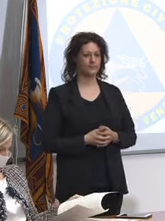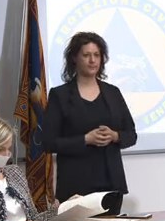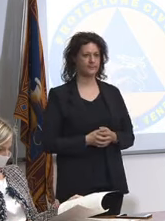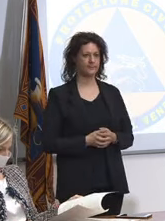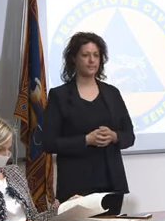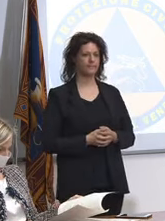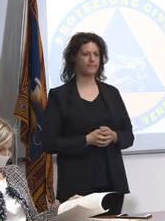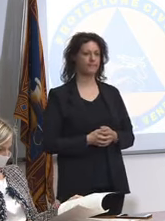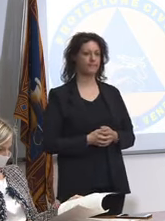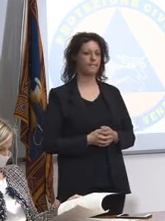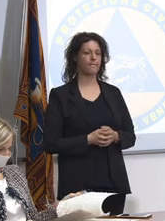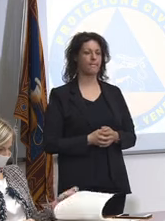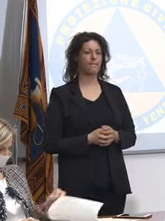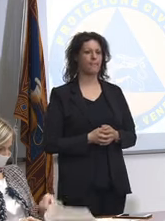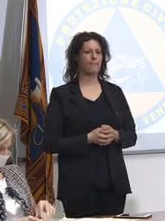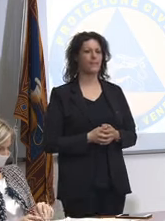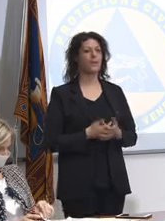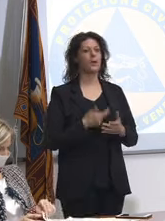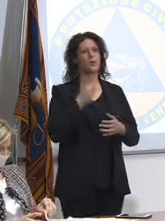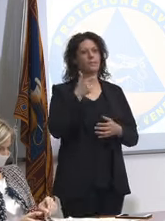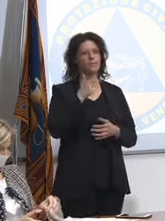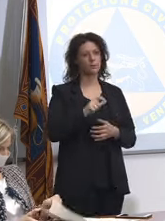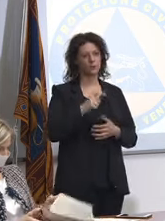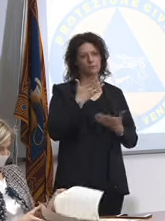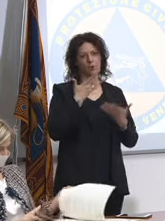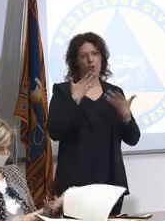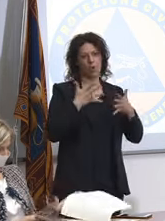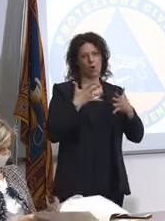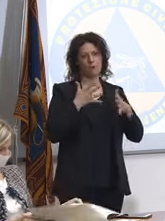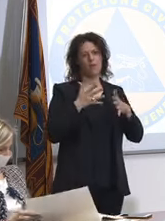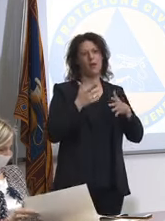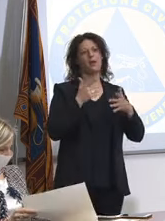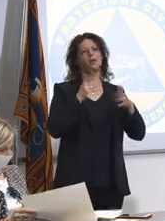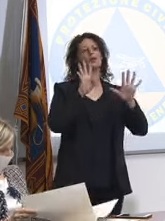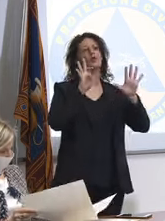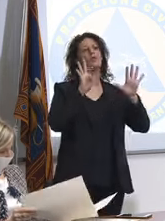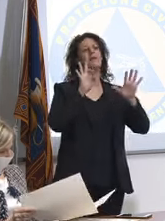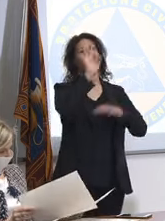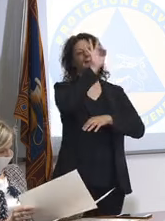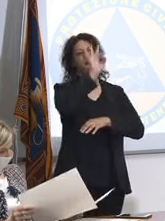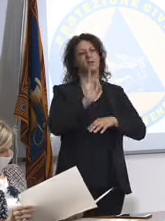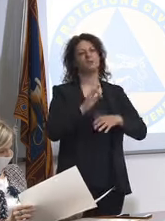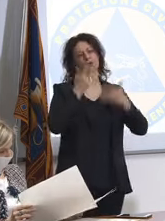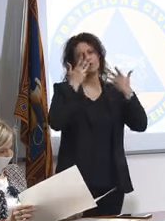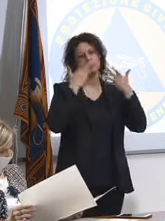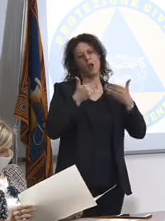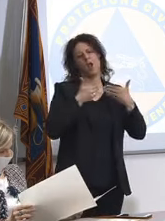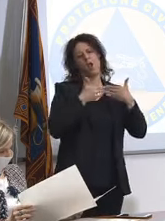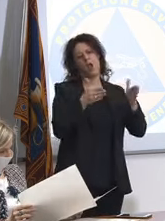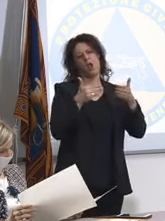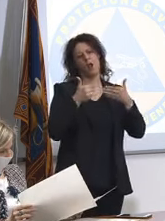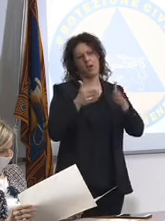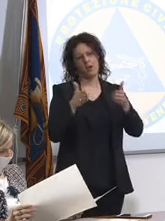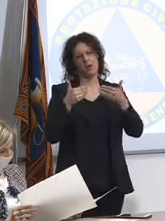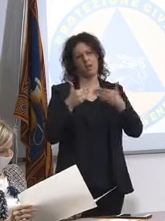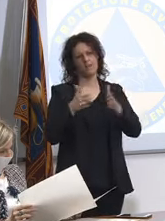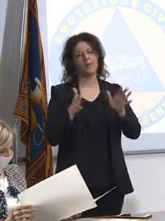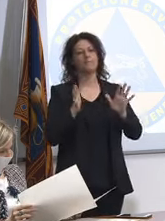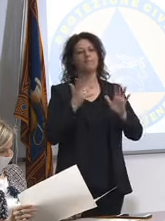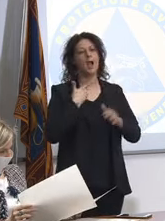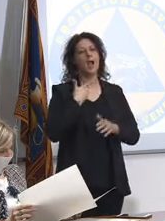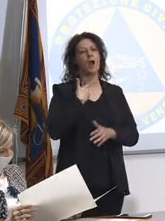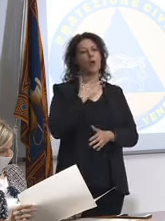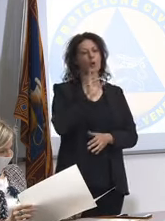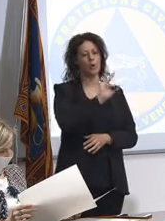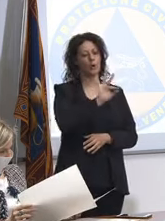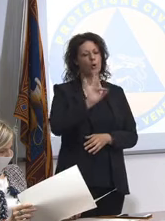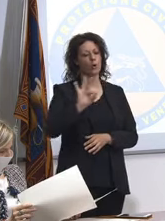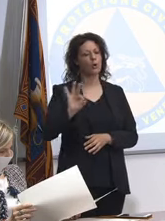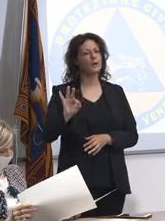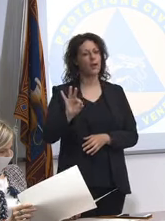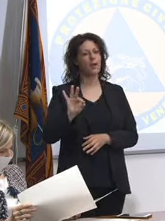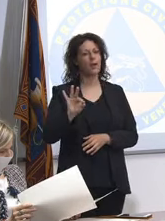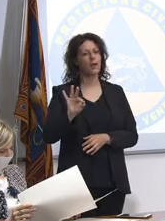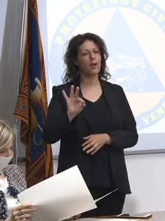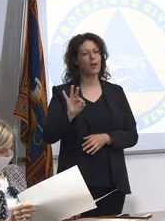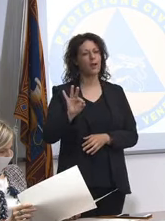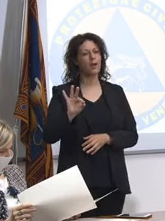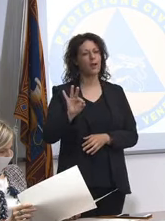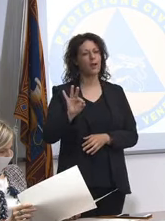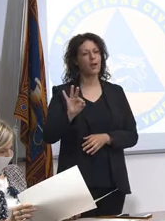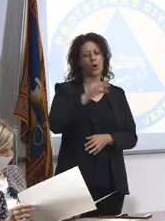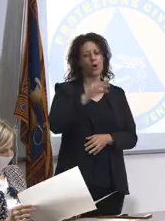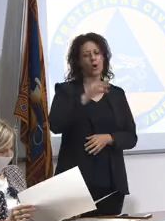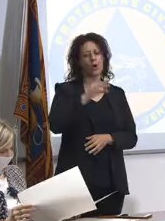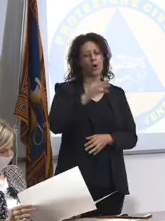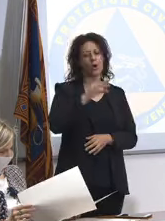noi sappiamo che siamo aperti al 90%, ma ci sono ancora molti fronti che pesano, sui quali ancora